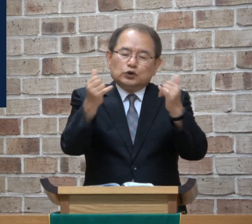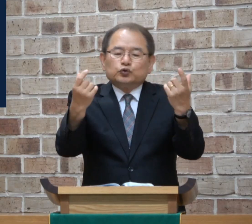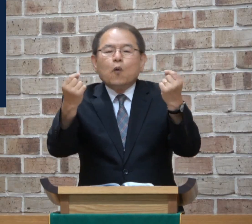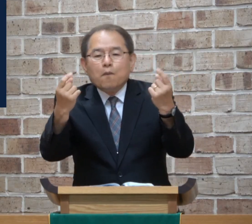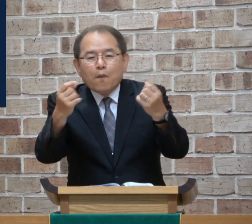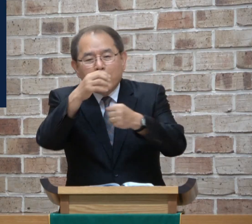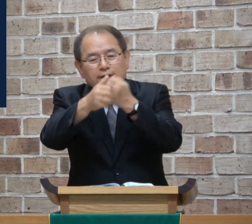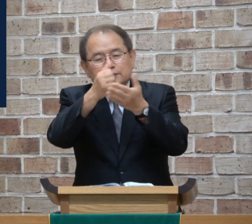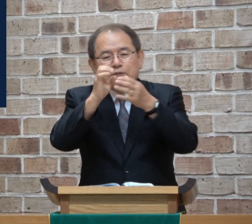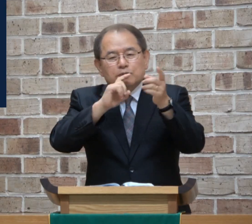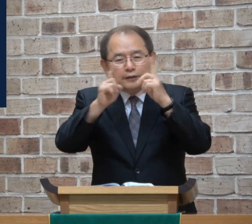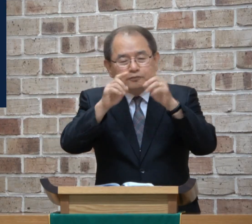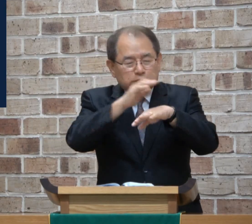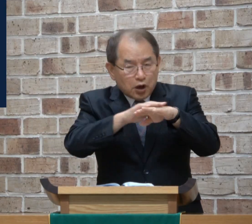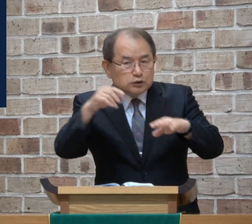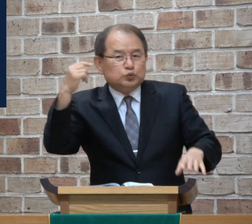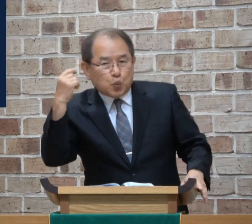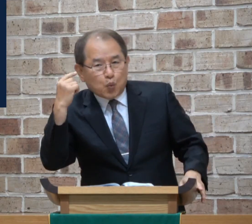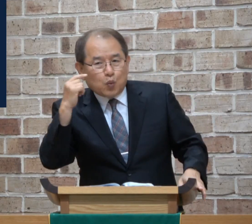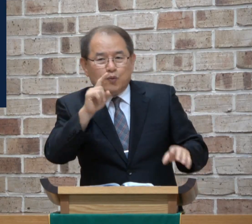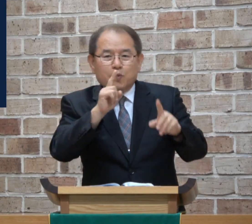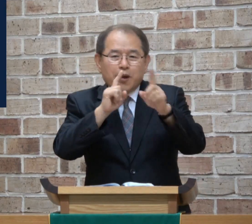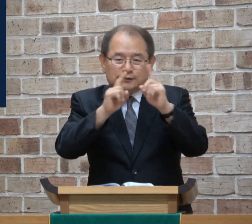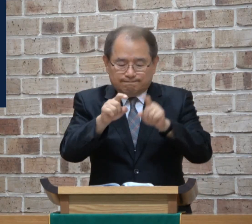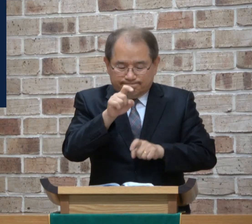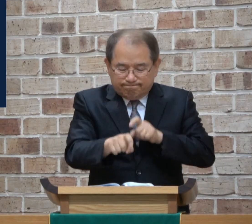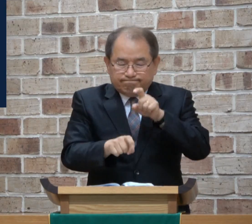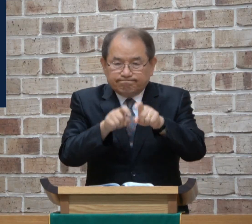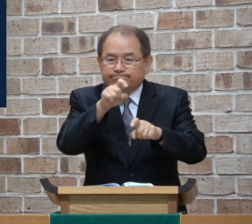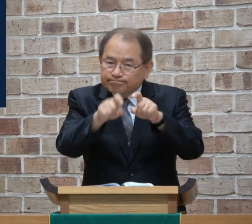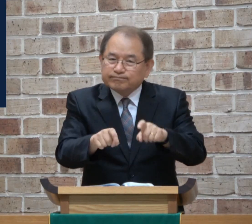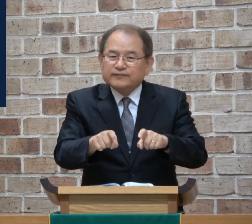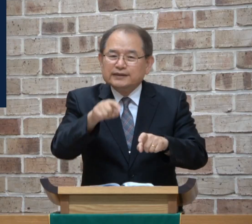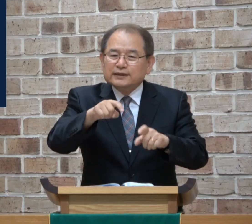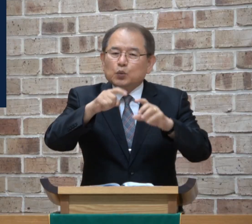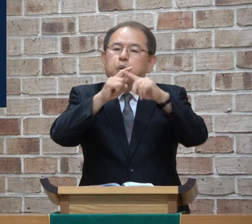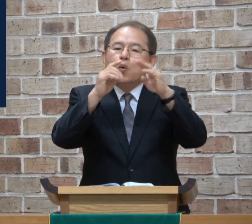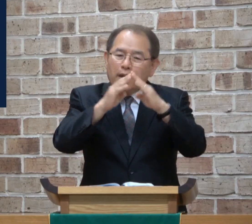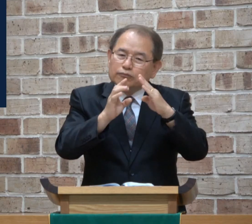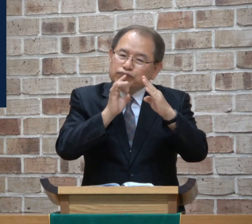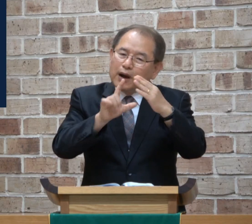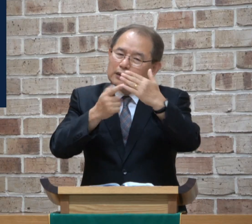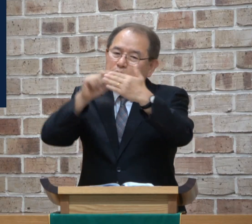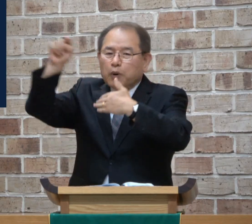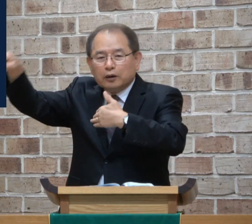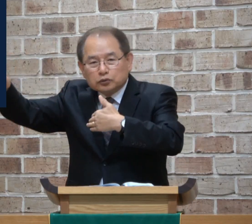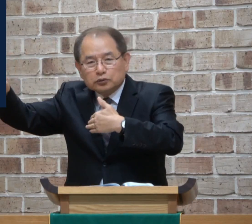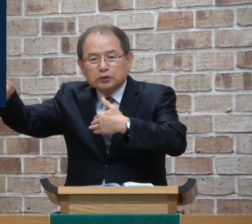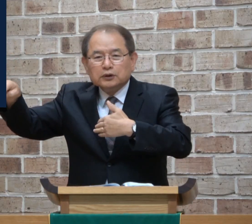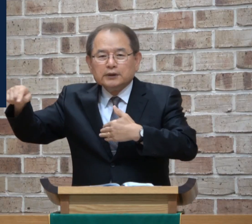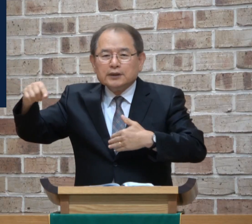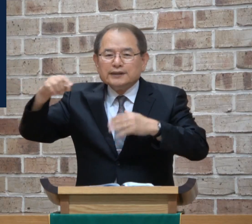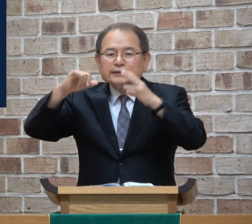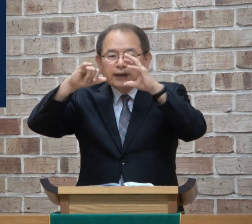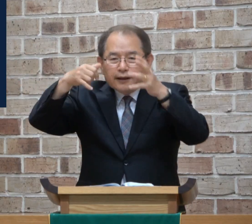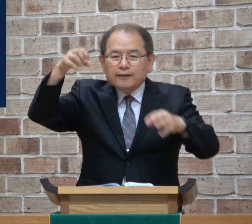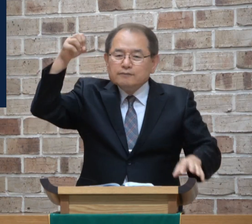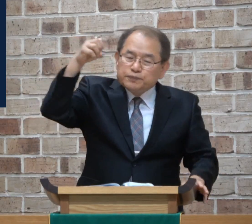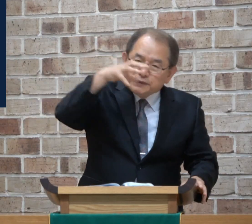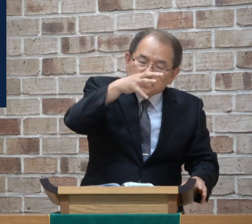참 그리스도인처럼 말씀을 잘 듣고 그 말씀대로 실천하며 교회뿐 아니라 우리가 세상 밖에 나가서도